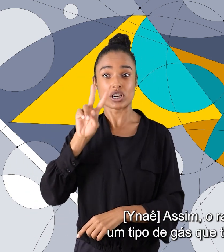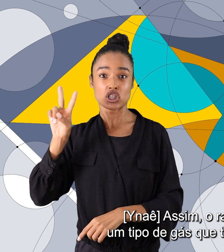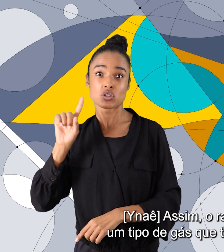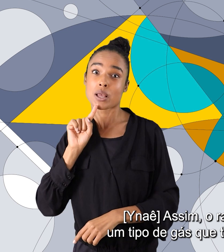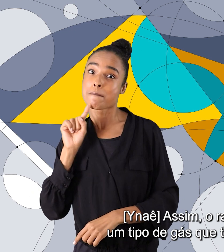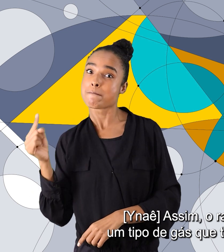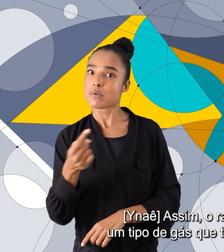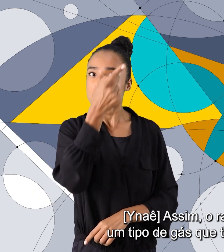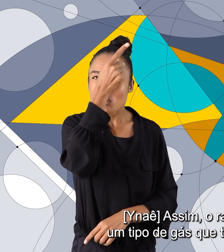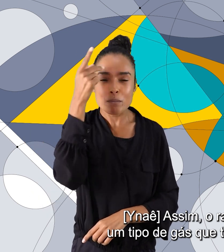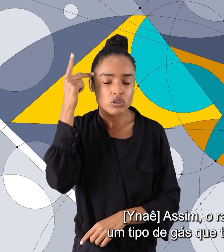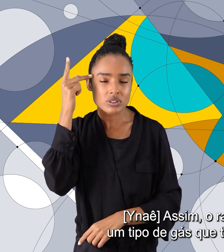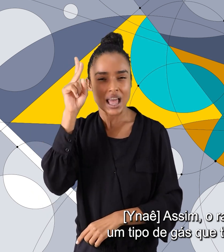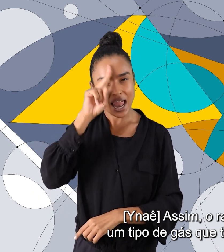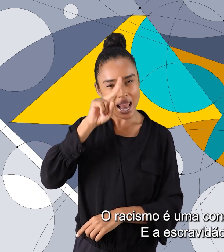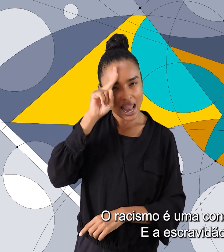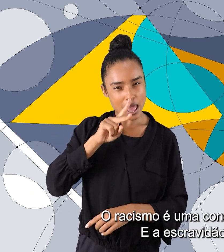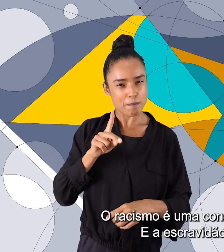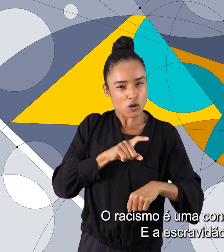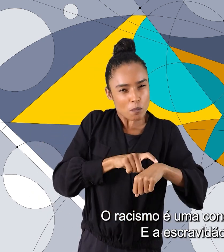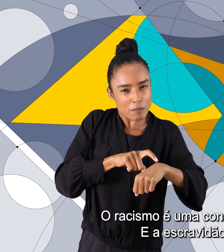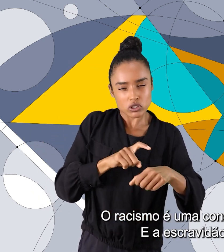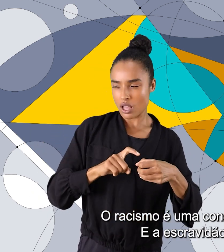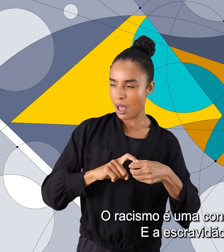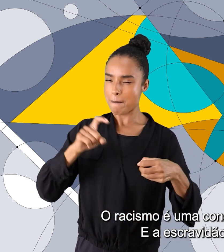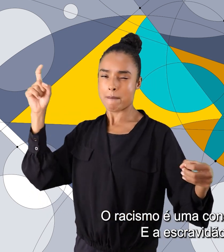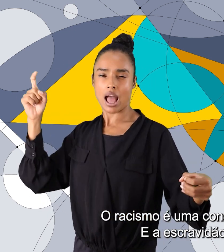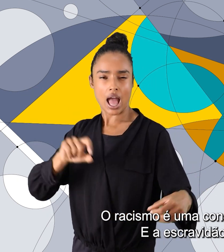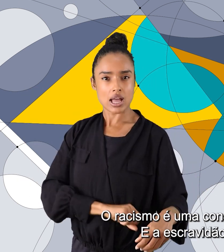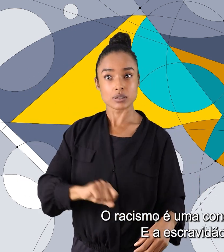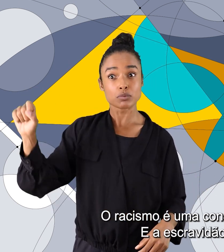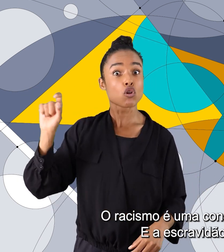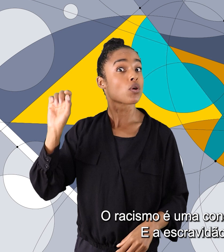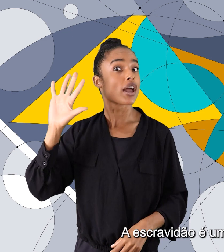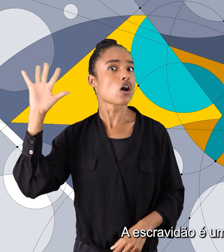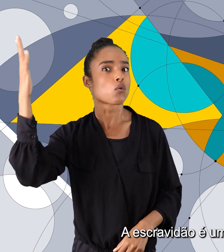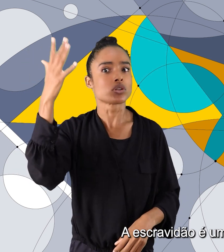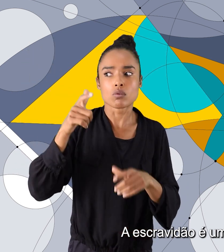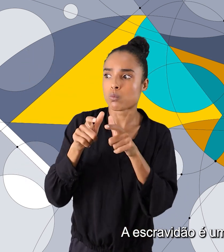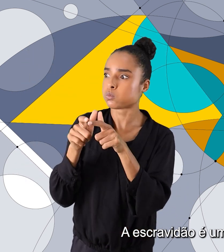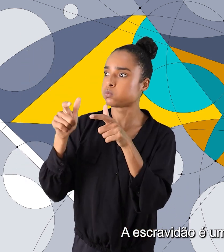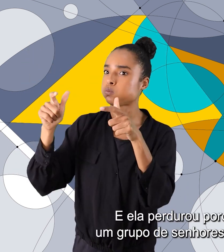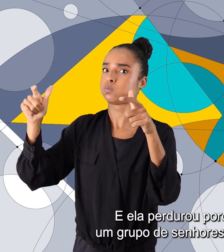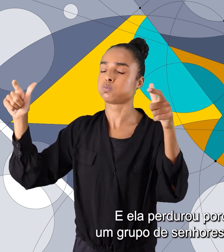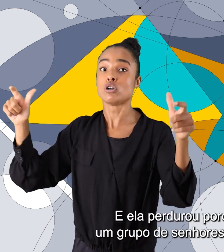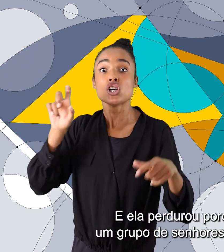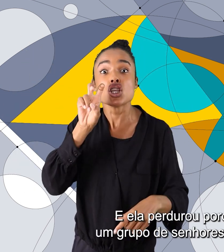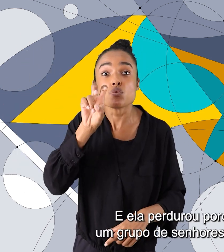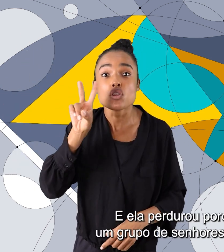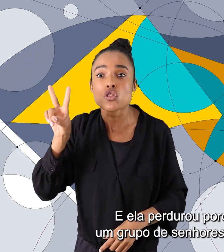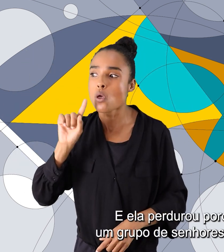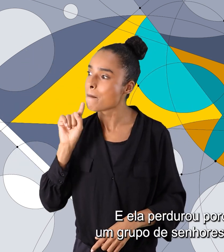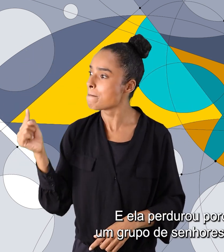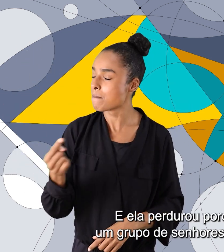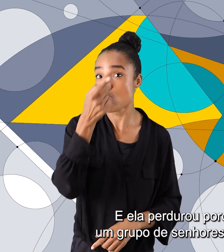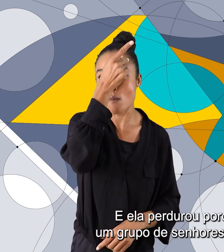é um tipo de gás que está na atmosfera. O racismo é uma construção humana. E a escravidão também. A escravidão é uma instituição. E ela